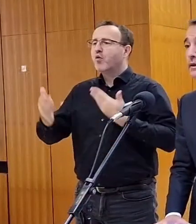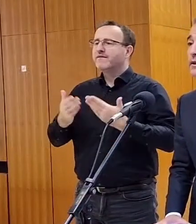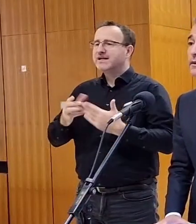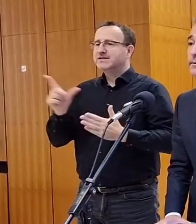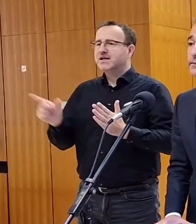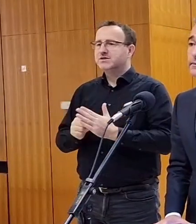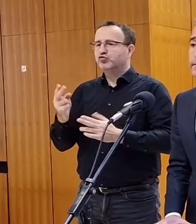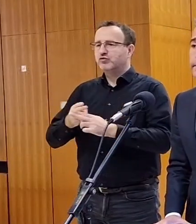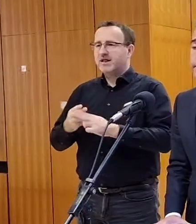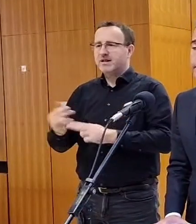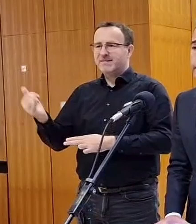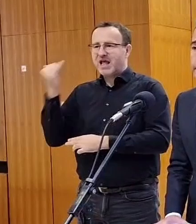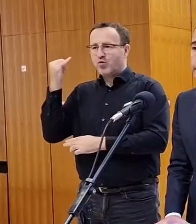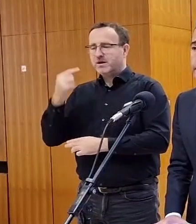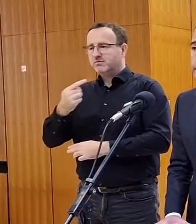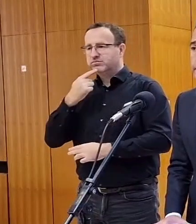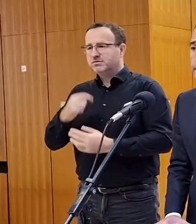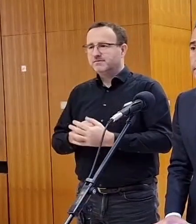tajomníkom.